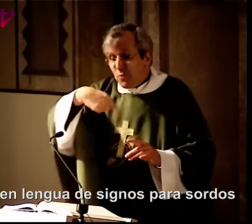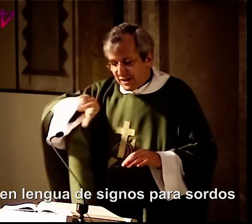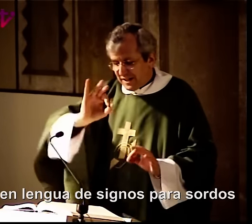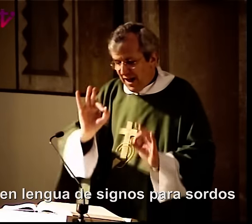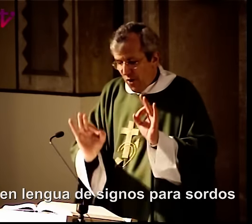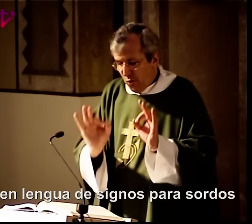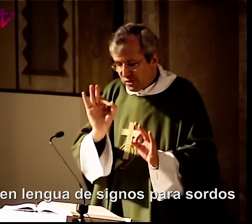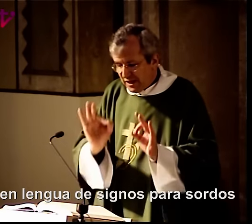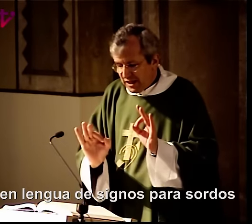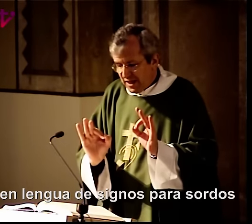vuestra justicia